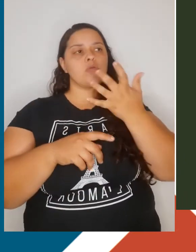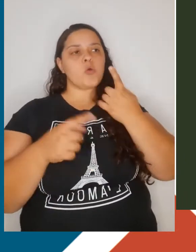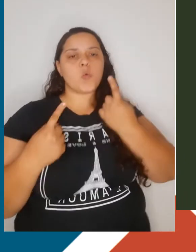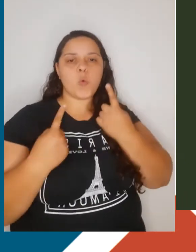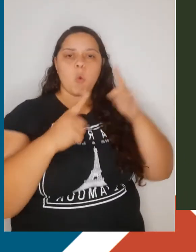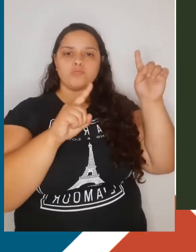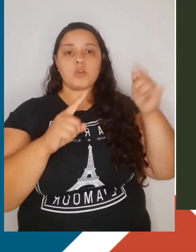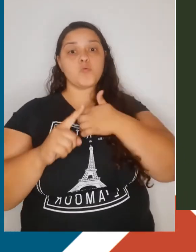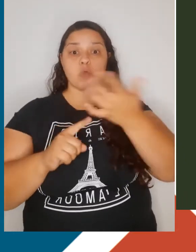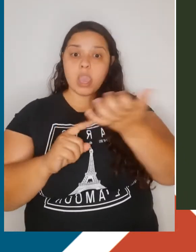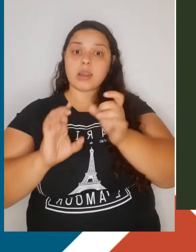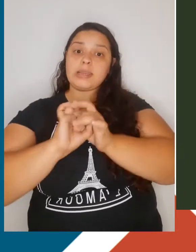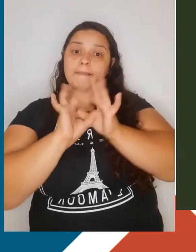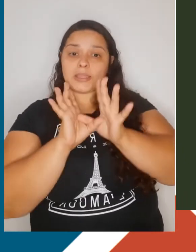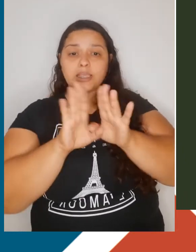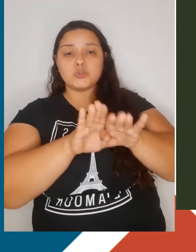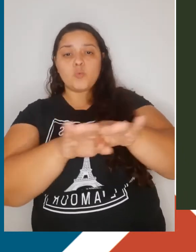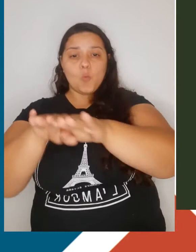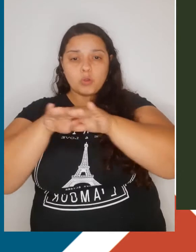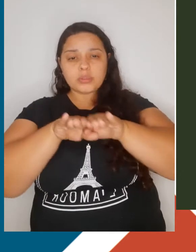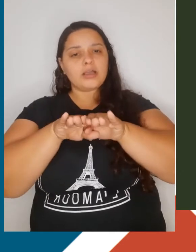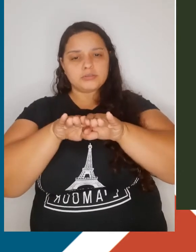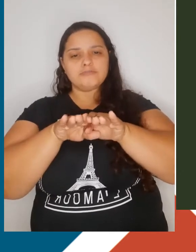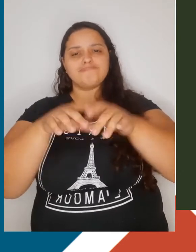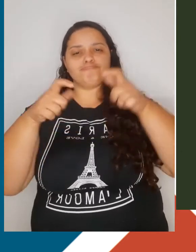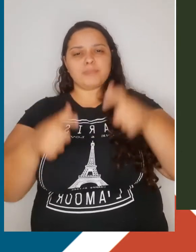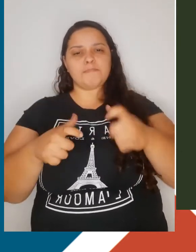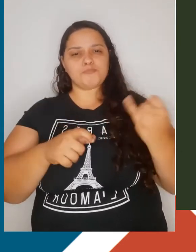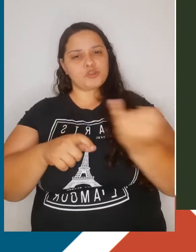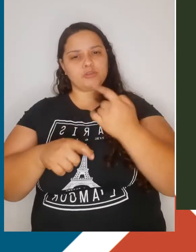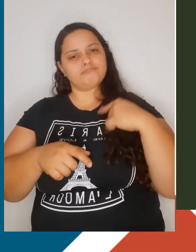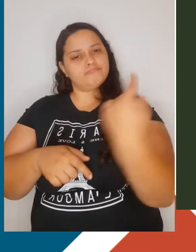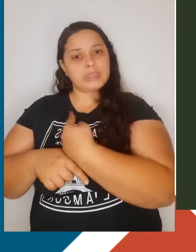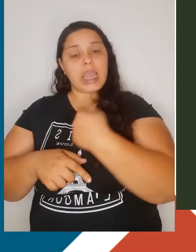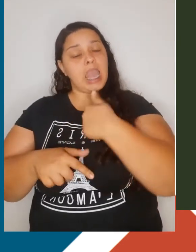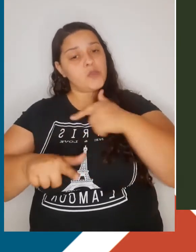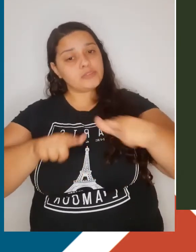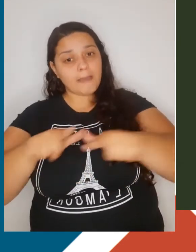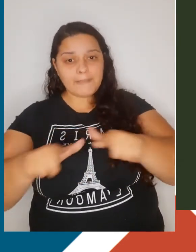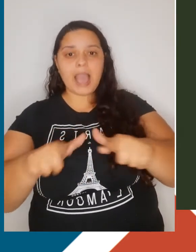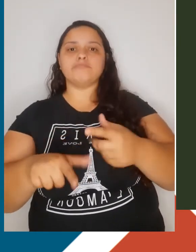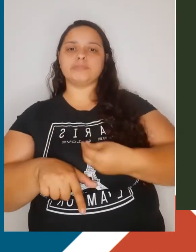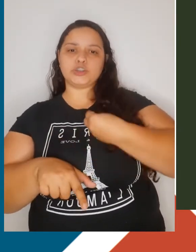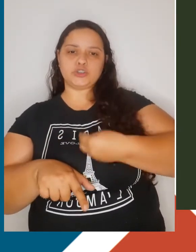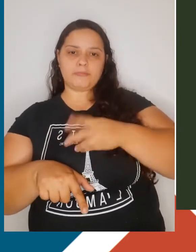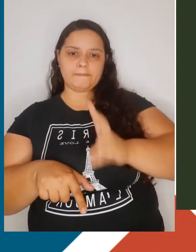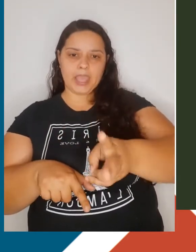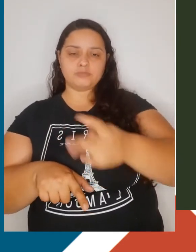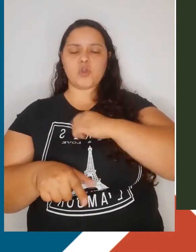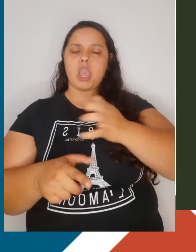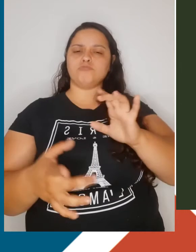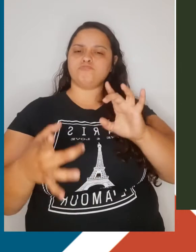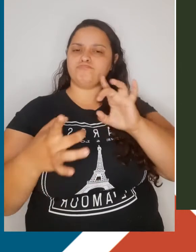a vingança de minha raça. Quero que a liberdade e a igualdade reinem a São Domingos. Eu trabalho para fazê-la